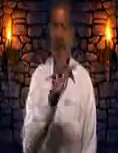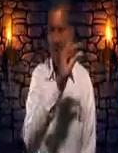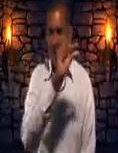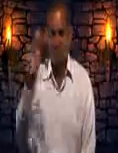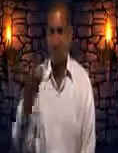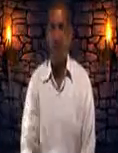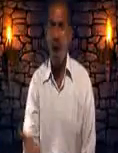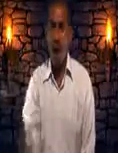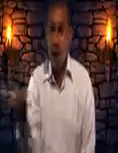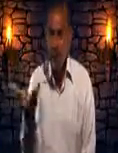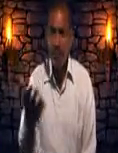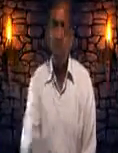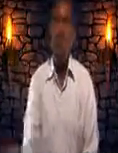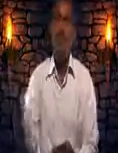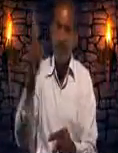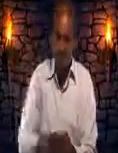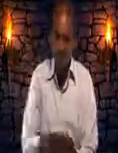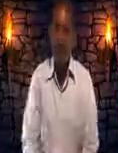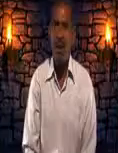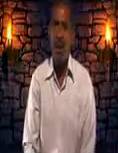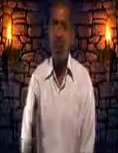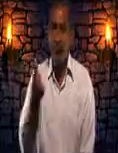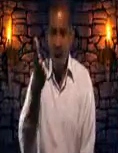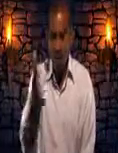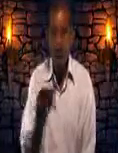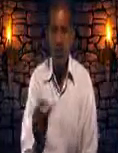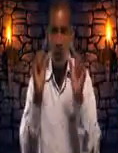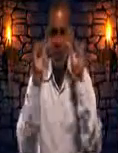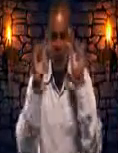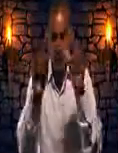வசனம் 26. அவர்கள் மறுபடியும் அவனை நோக்கி,